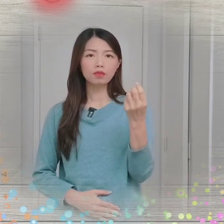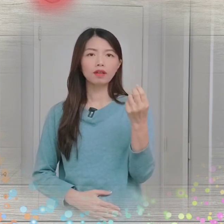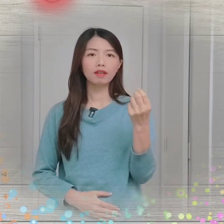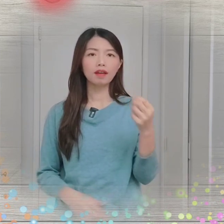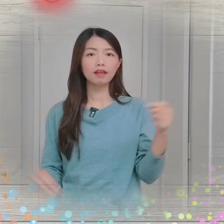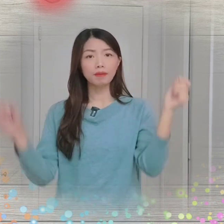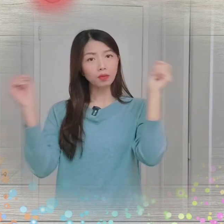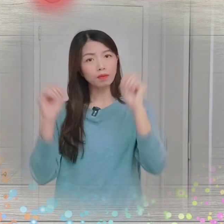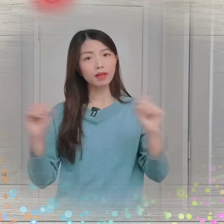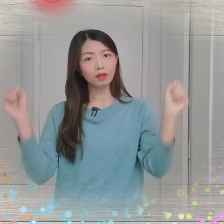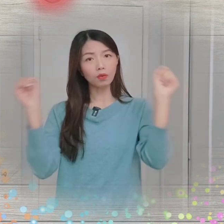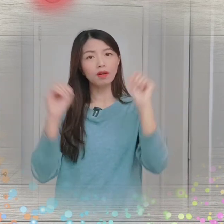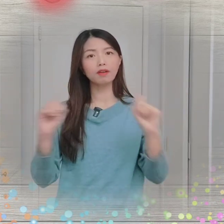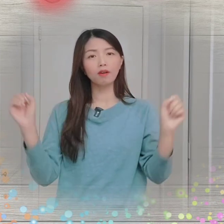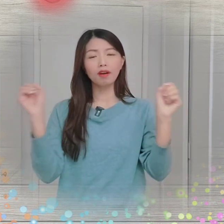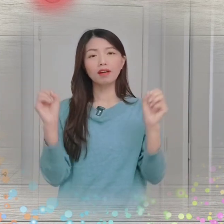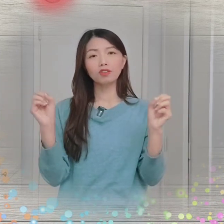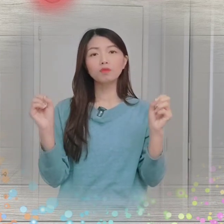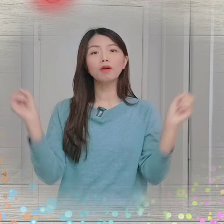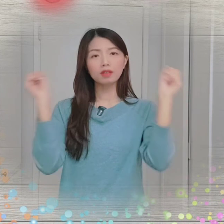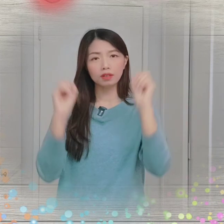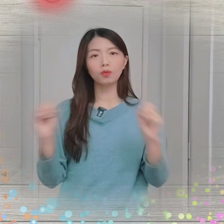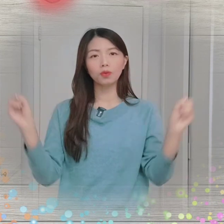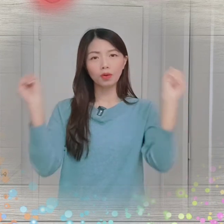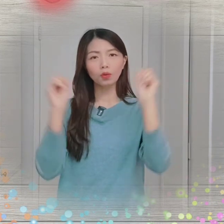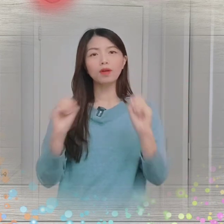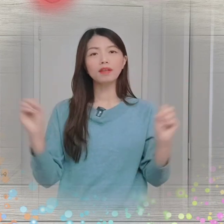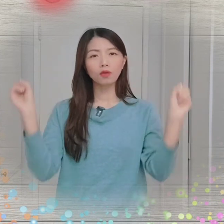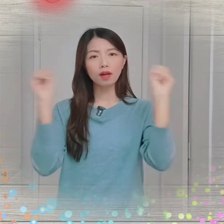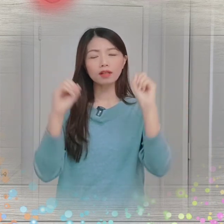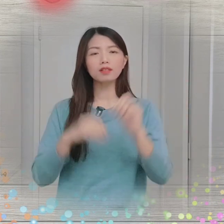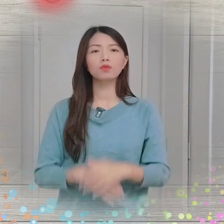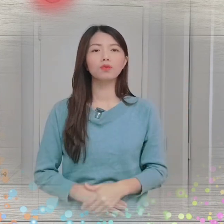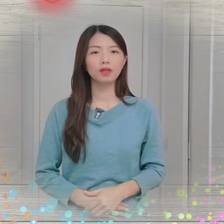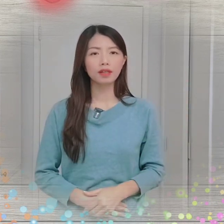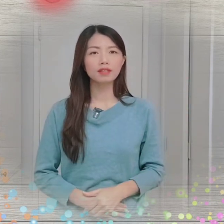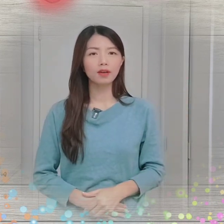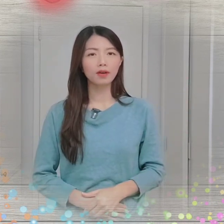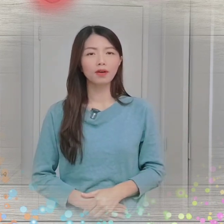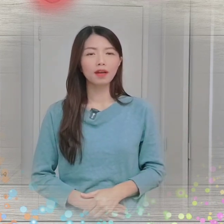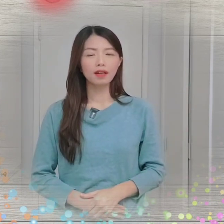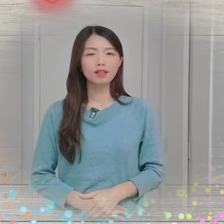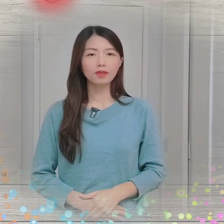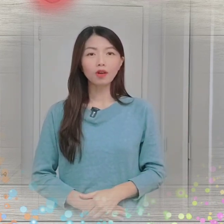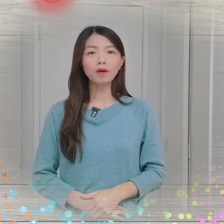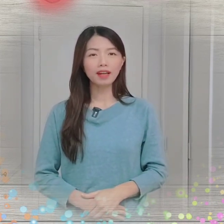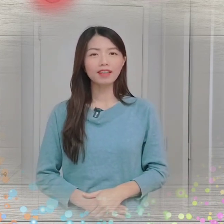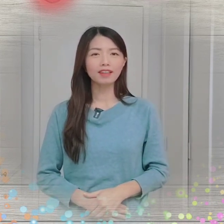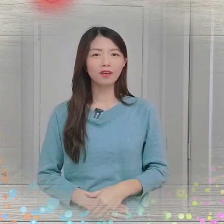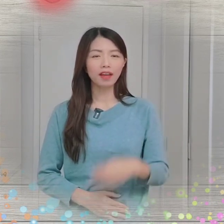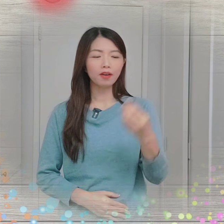헷갈리실 수가 있는데 제가 막 손에 이렇게 돌려서 주먹을 쥐고 돌린다고 생각하실 수도 있겠어요. 그래서